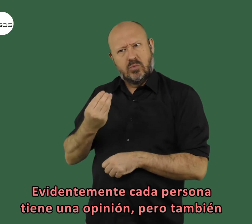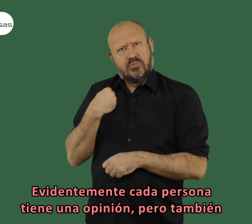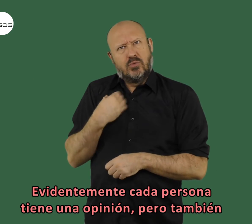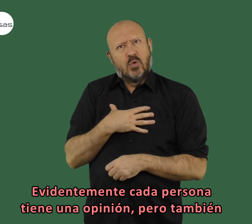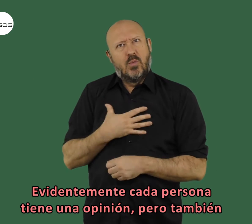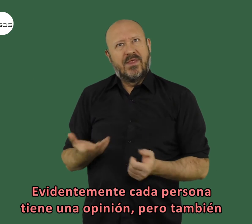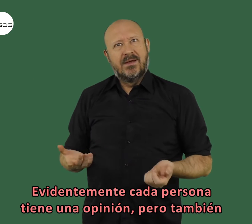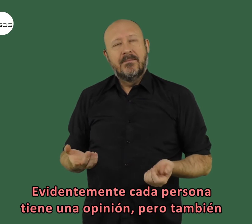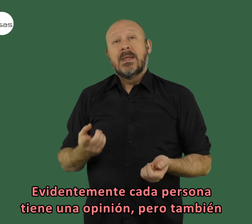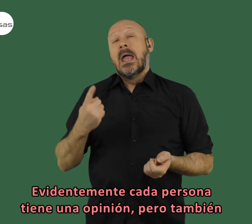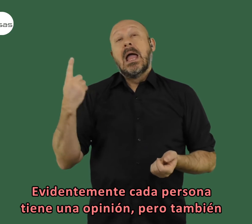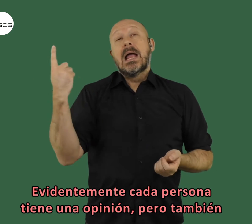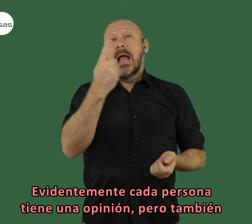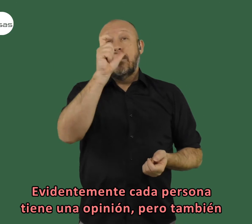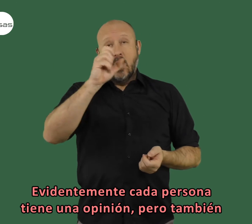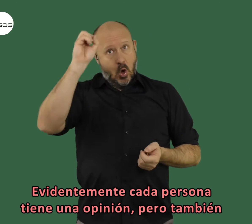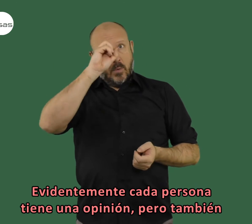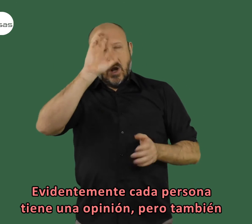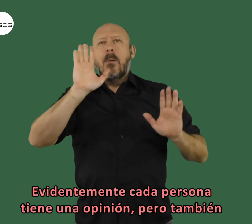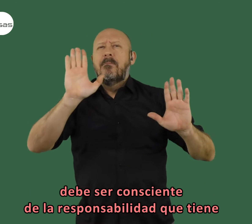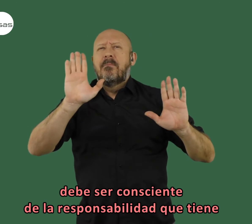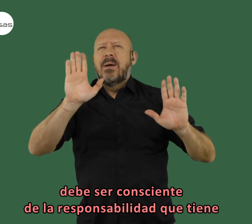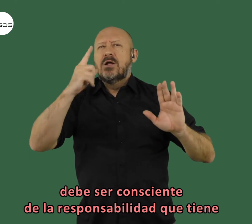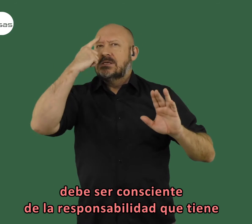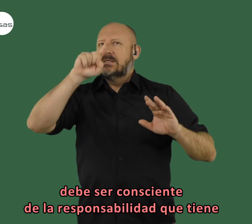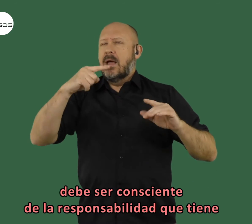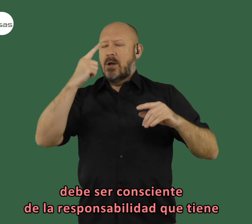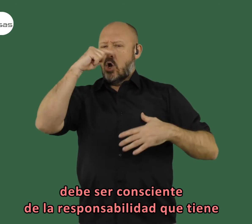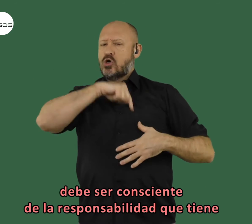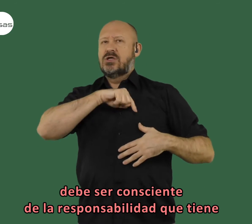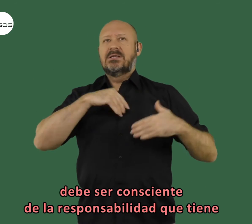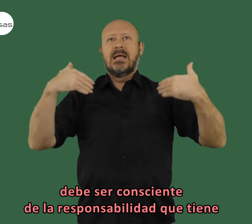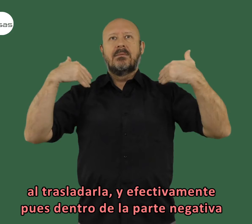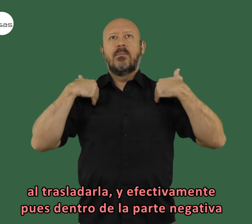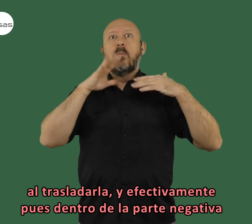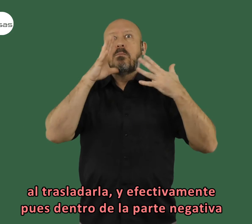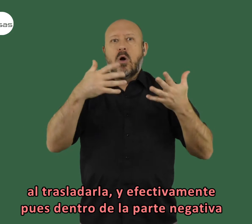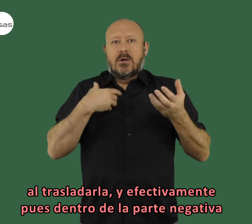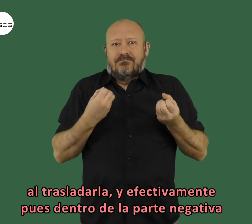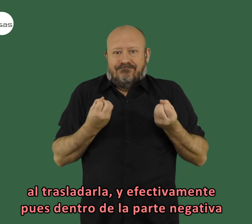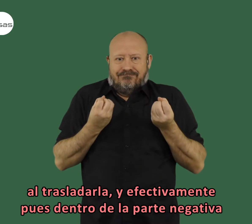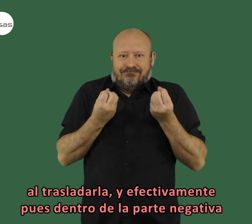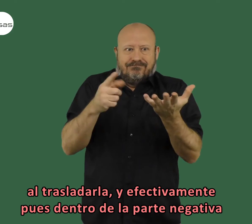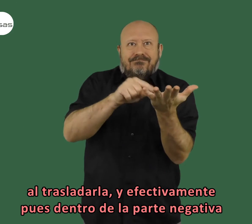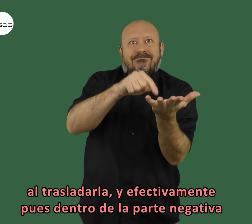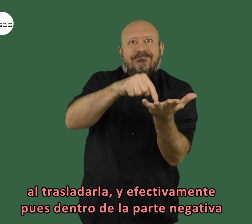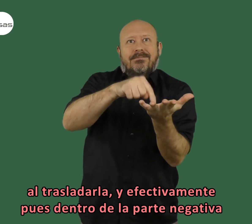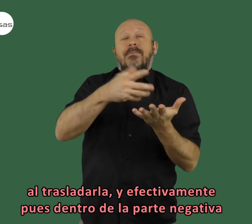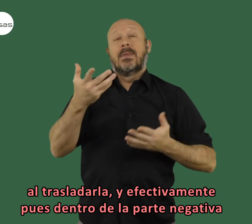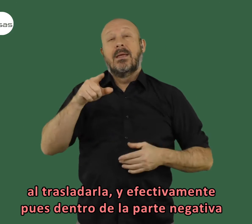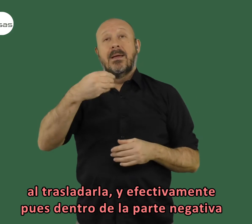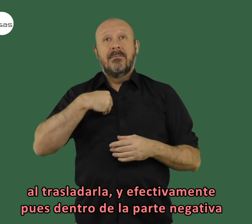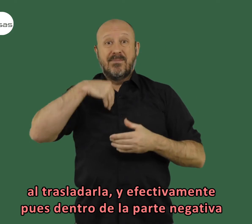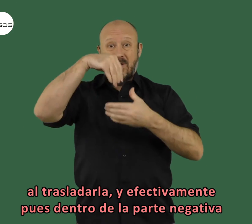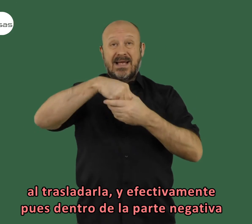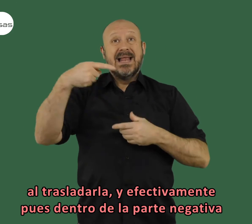médico. Evidentemente cada persona tiene una opinión, pero también debe ser consciente de la responsabilidad que tiene al trasladarla. Y efectivamente,